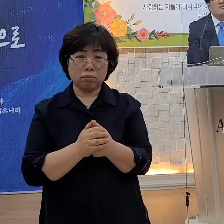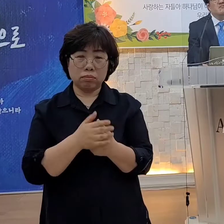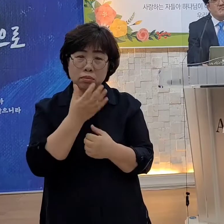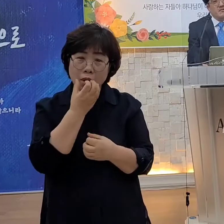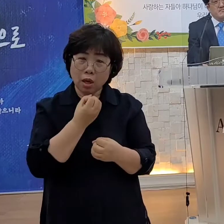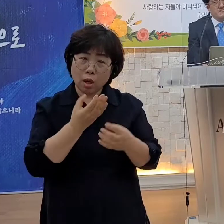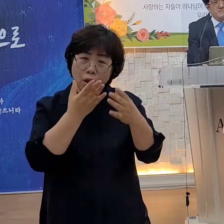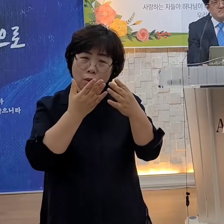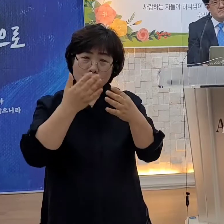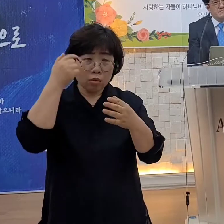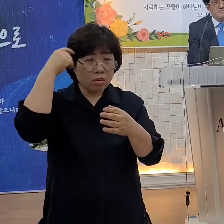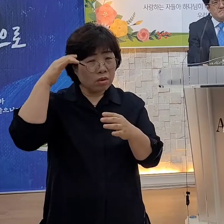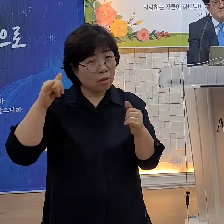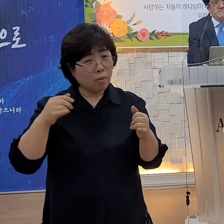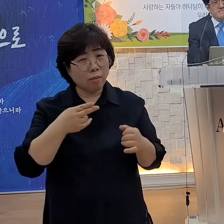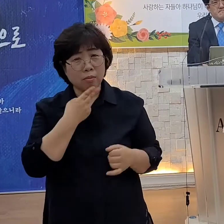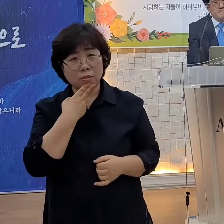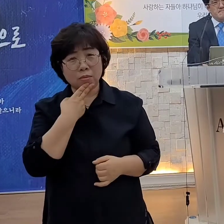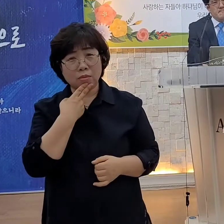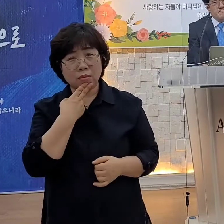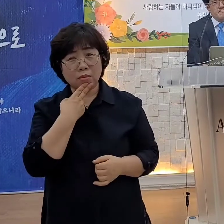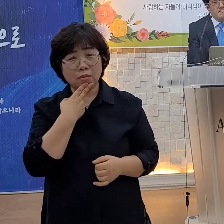행복한 사람이 없습니다.